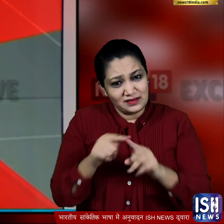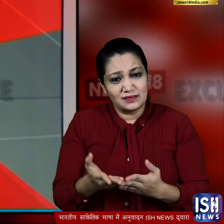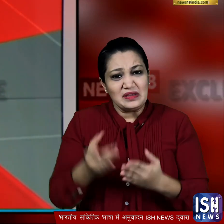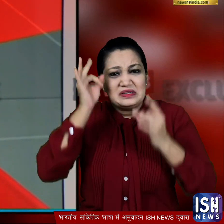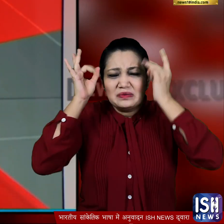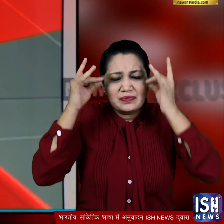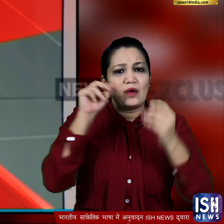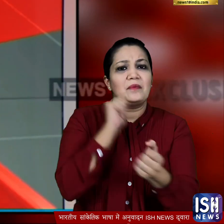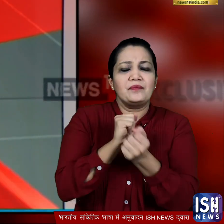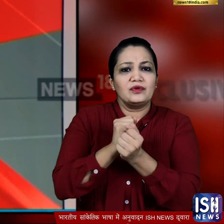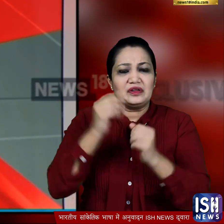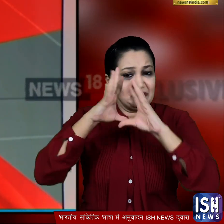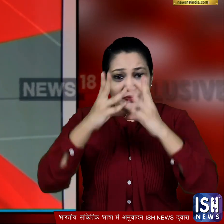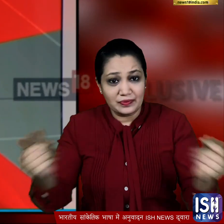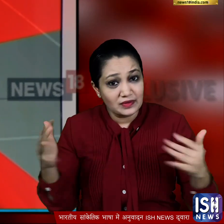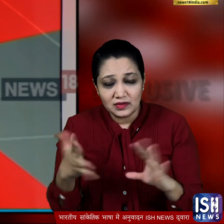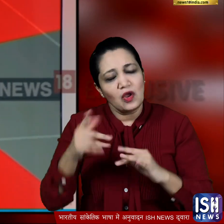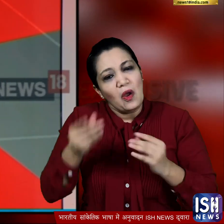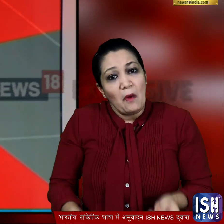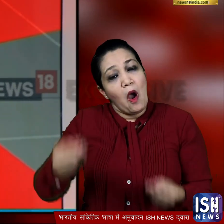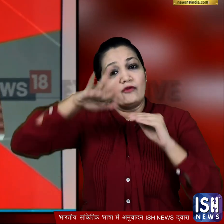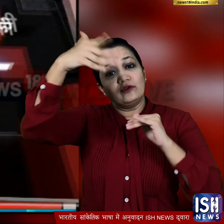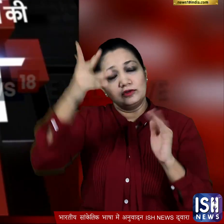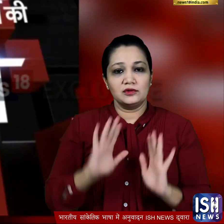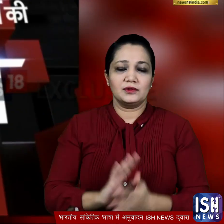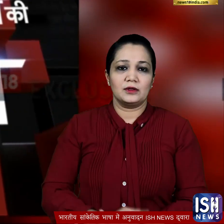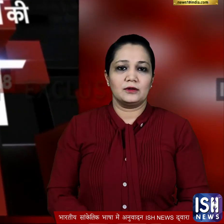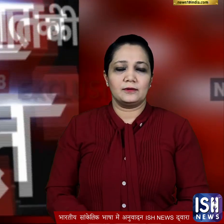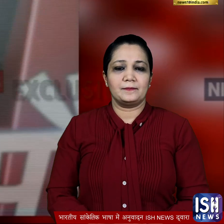जिनके गुस्से की आग पुलिस ने ठंडी नहीं की तो वो और भड़केगी।